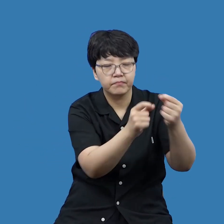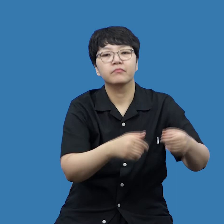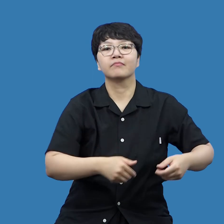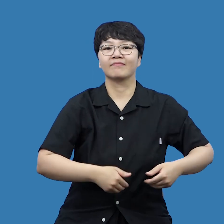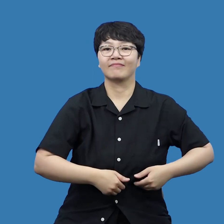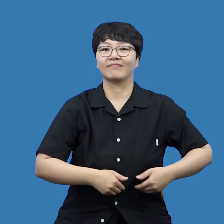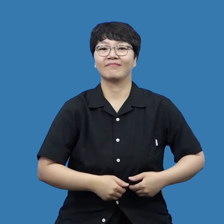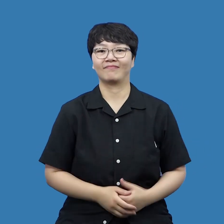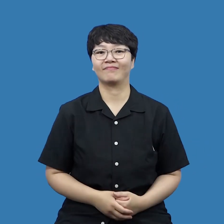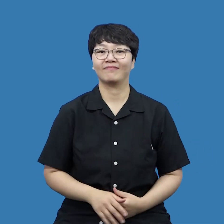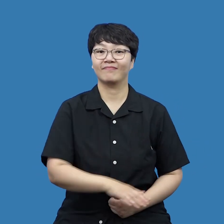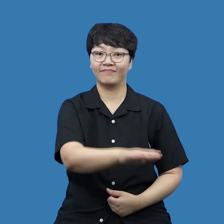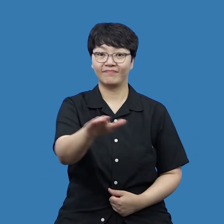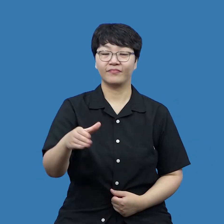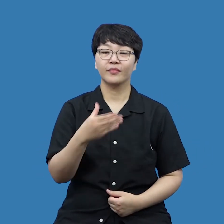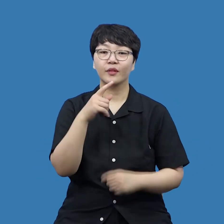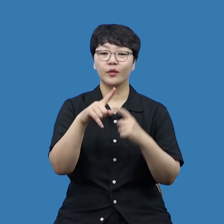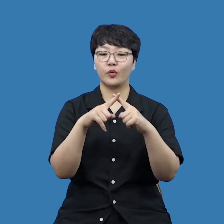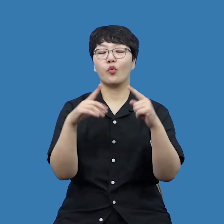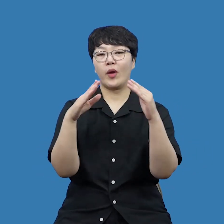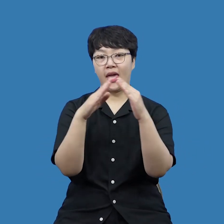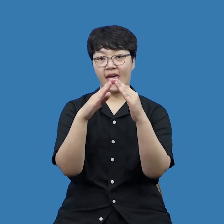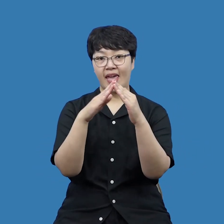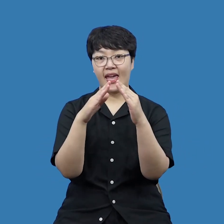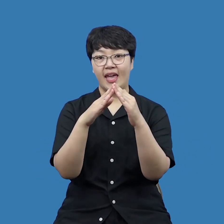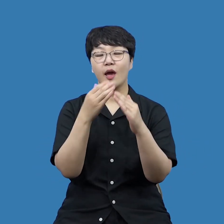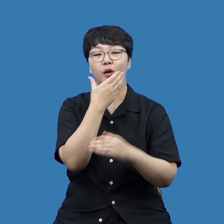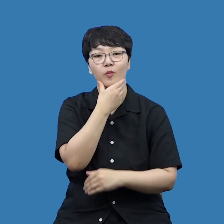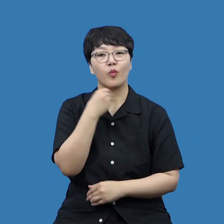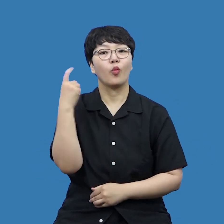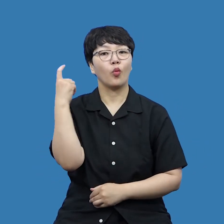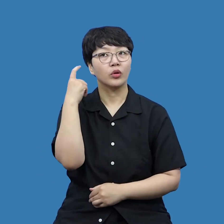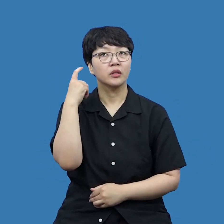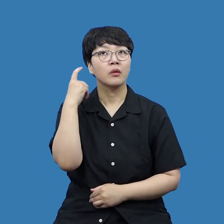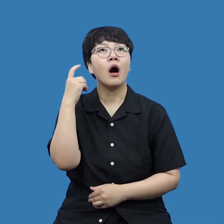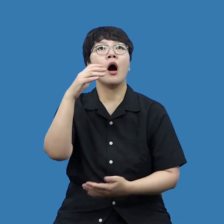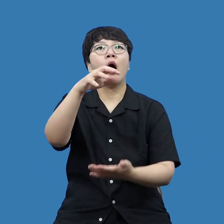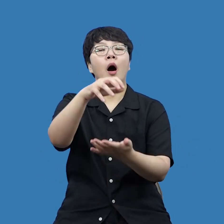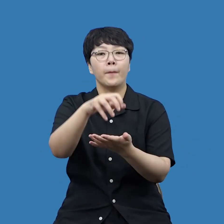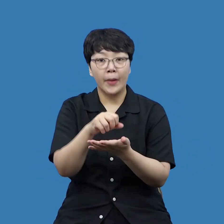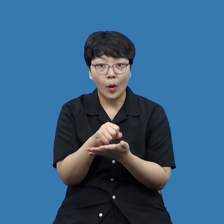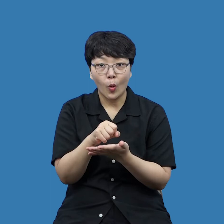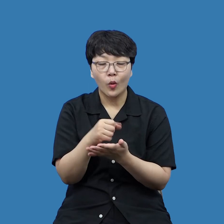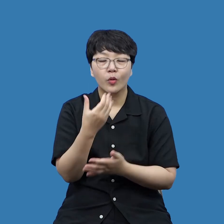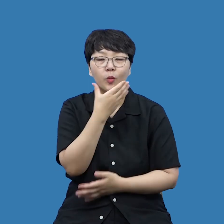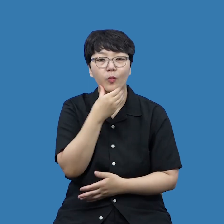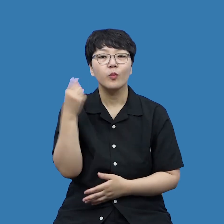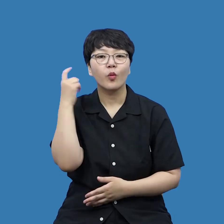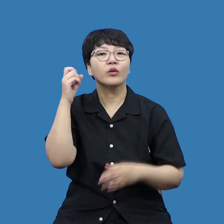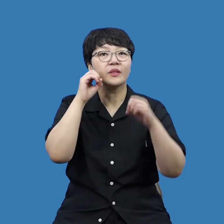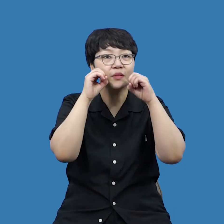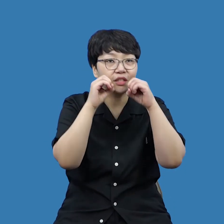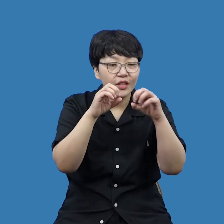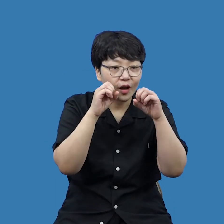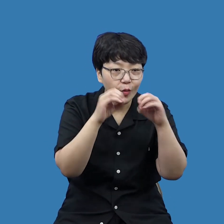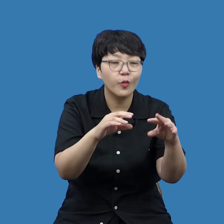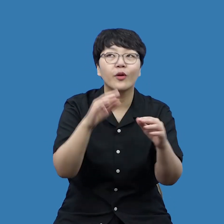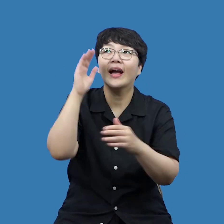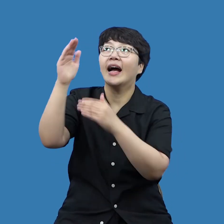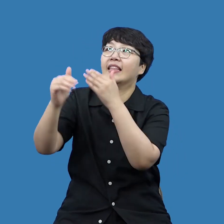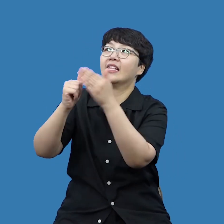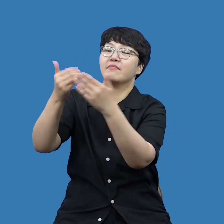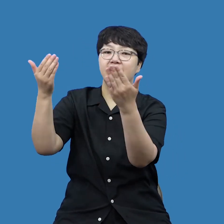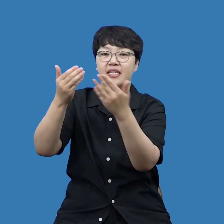우리는 교회를 통해서 복음을 받아들이고 교회를 통해서 복음을 전하고 교회를 통해서 하나님의 뜻을 이루고 교회를